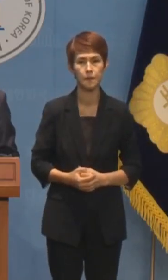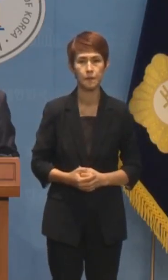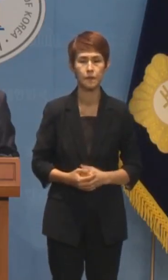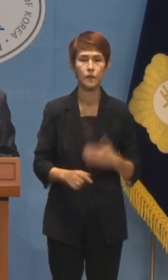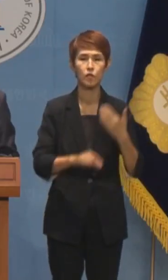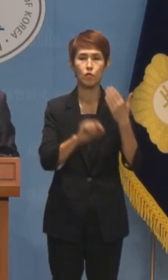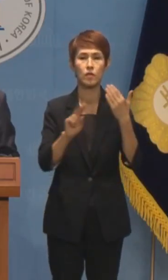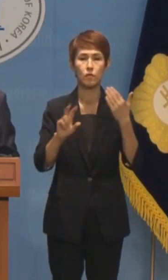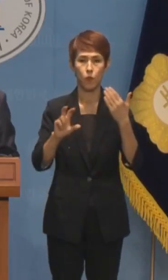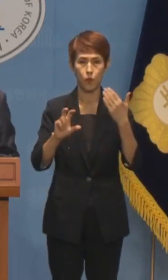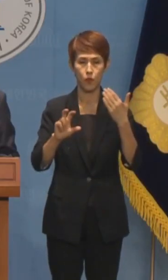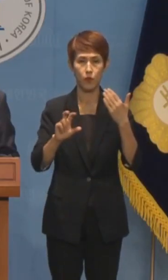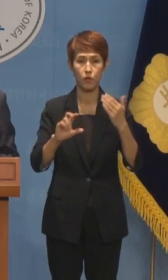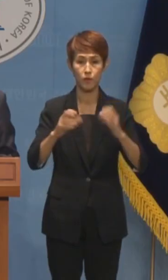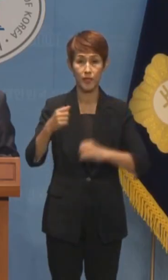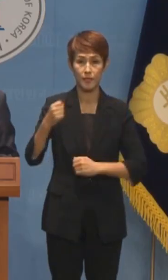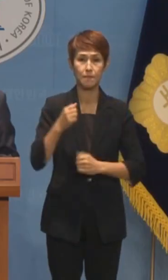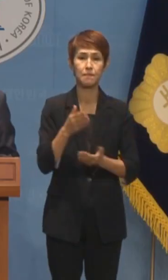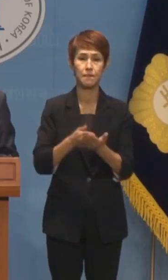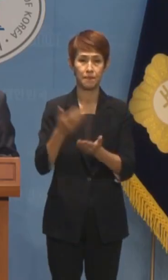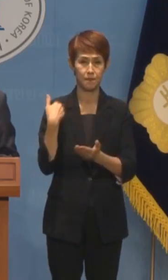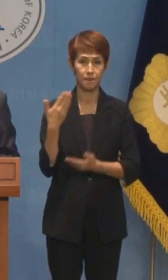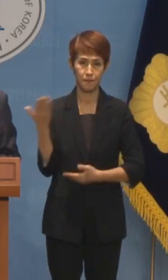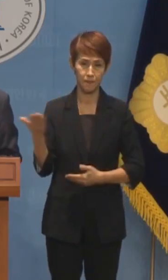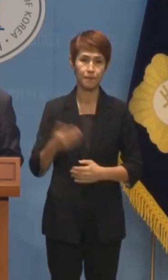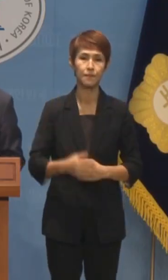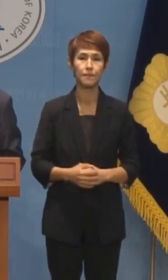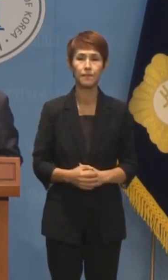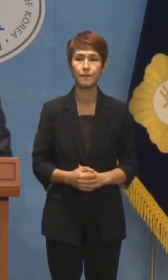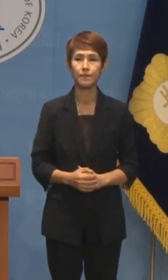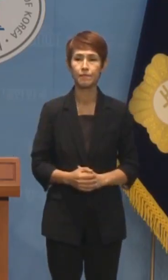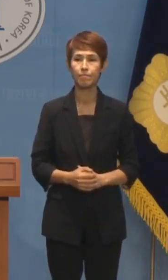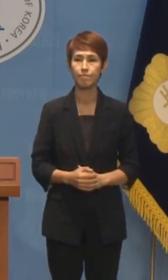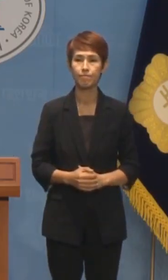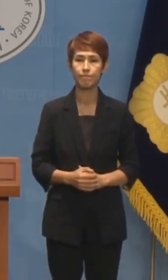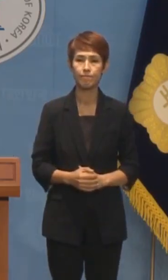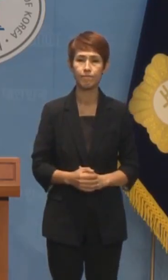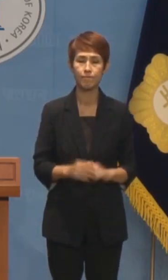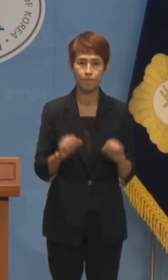2024년 9월 25일 국민의힘 대변인 송영훈.